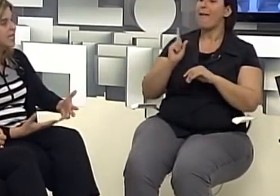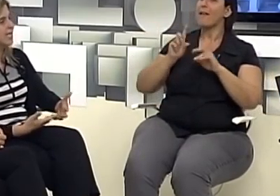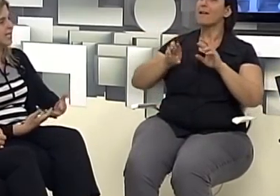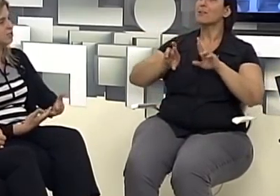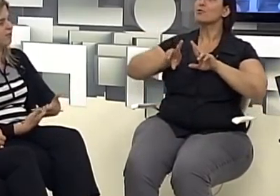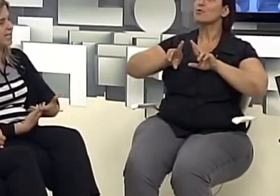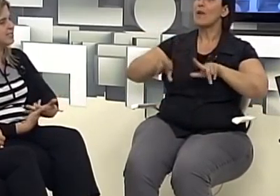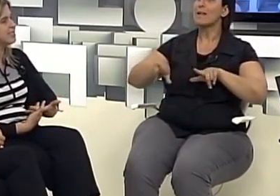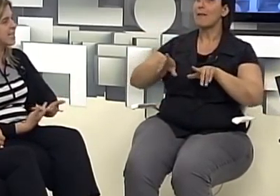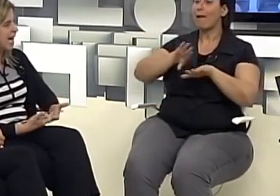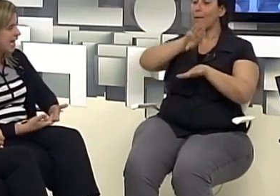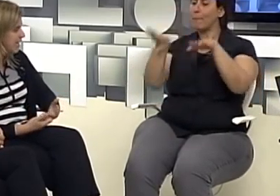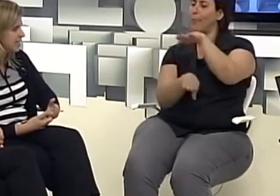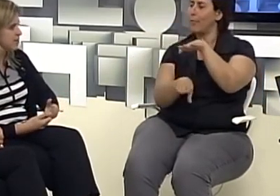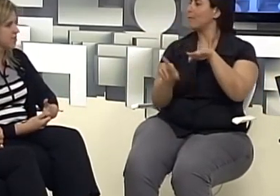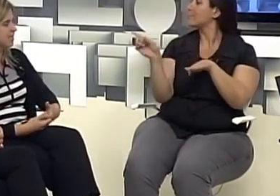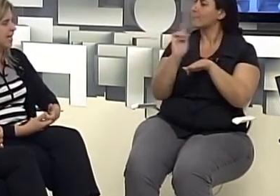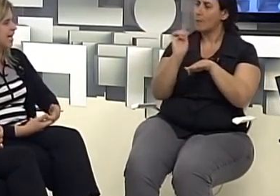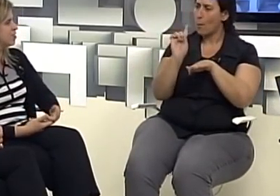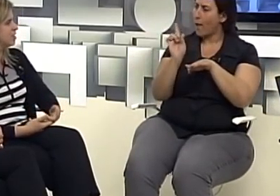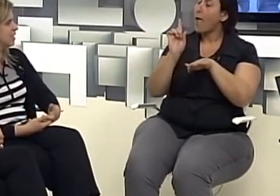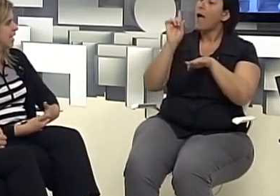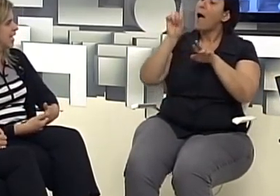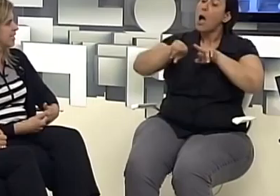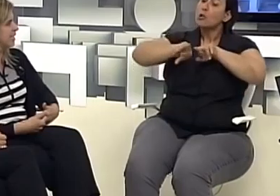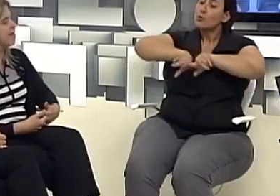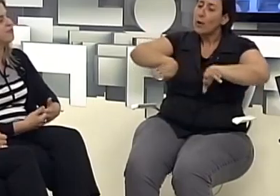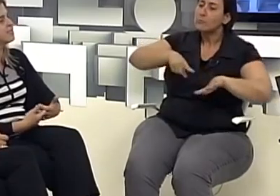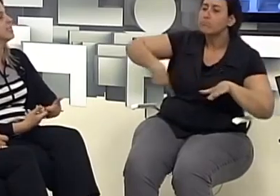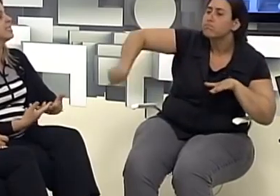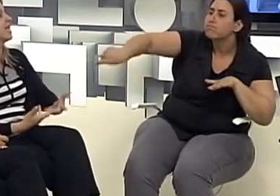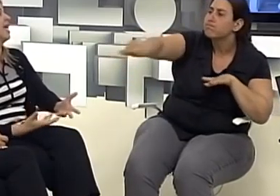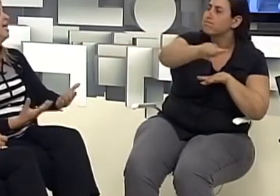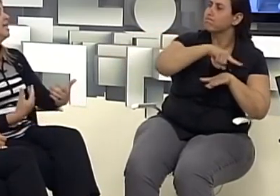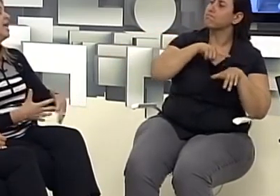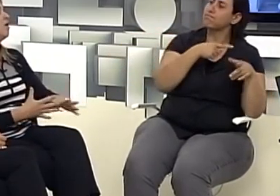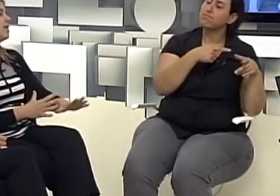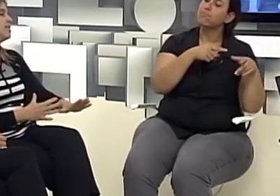menos, que a diferença está na sociedade e que ela deve